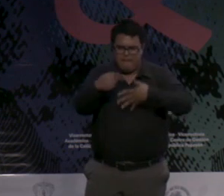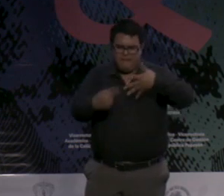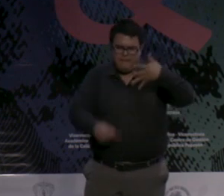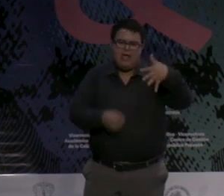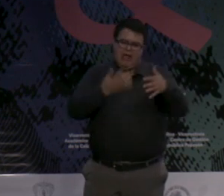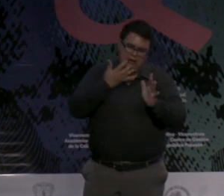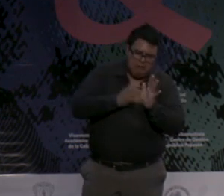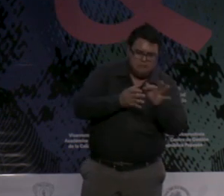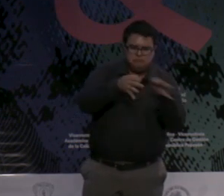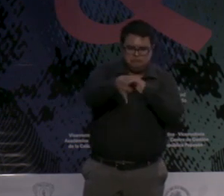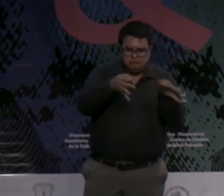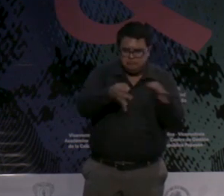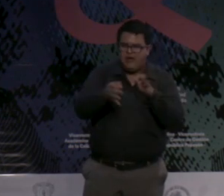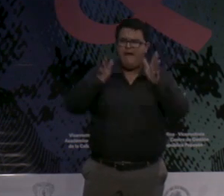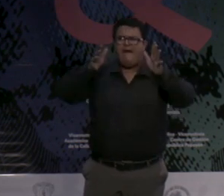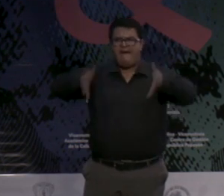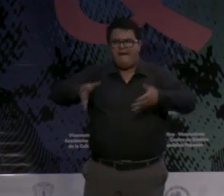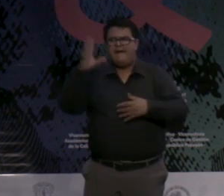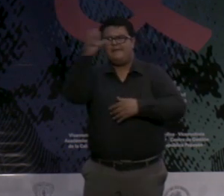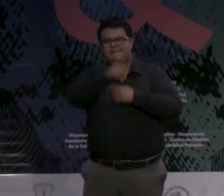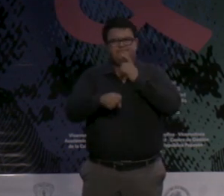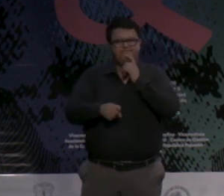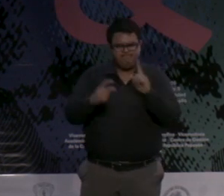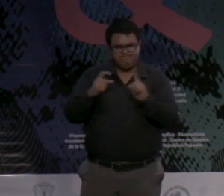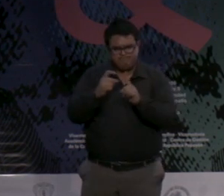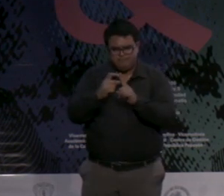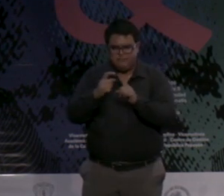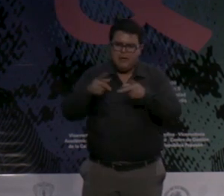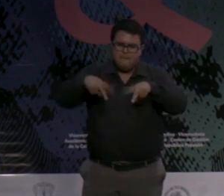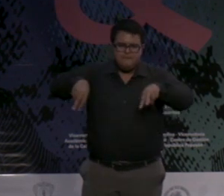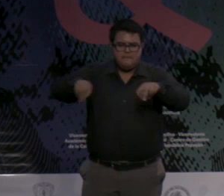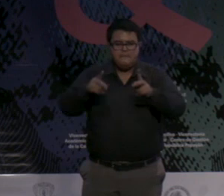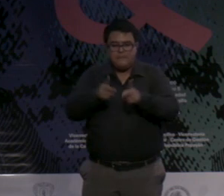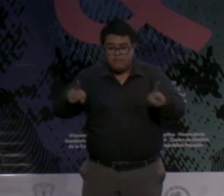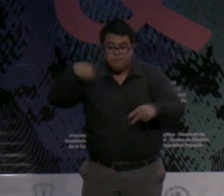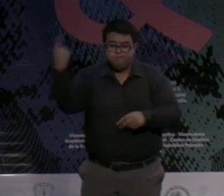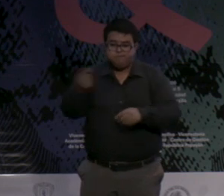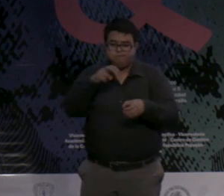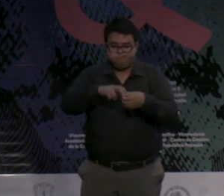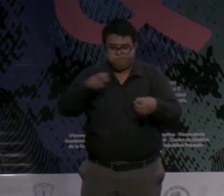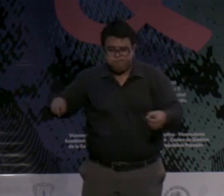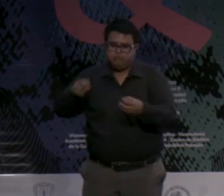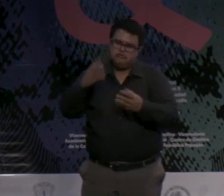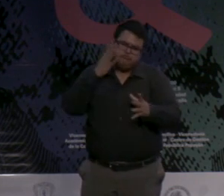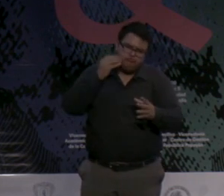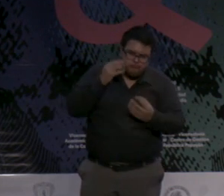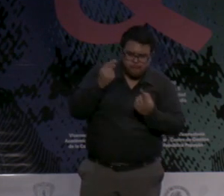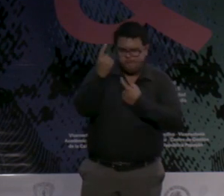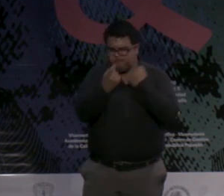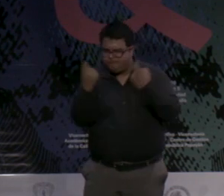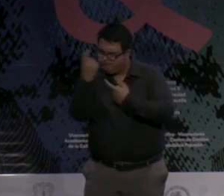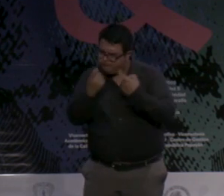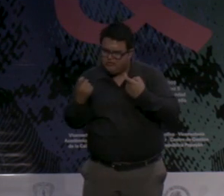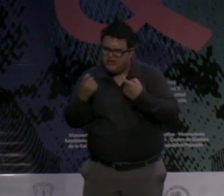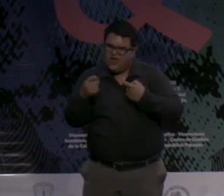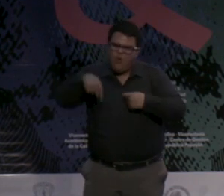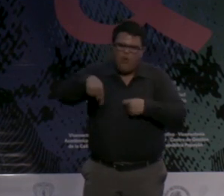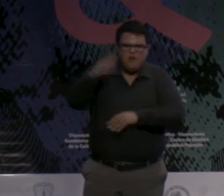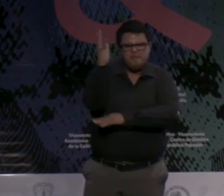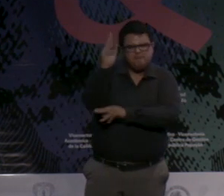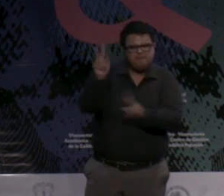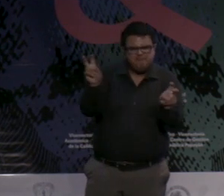como a un concepto englobante que es el de ciudadanías experimentales. Esta charla está basada primero en la experiencia de